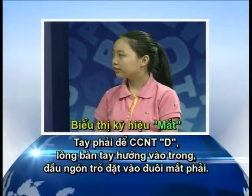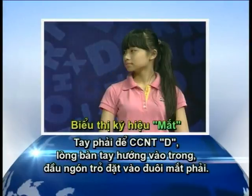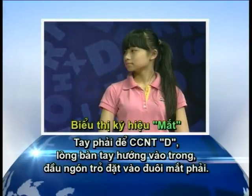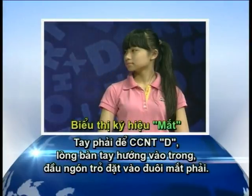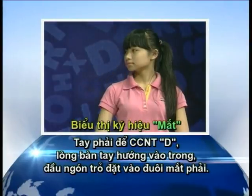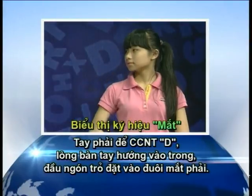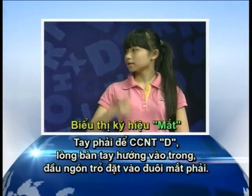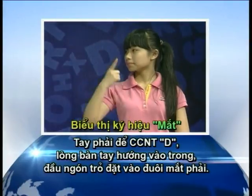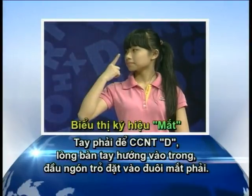vào đuôi mắt phải